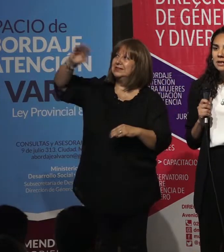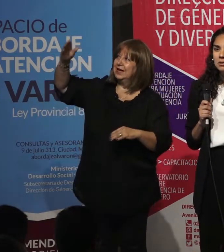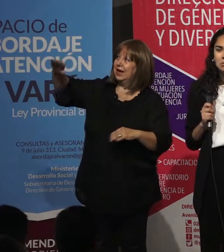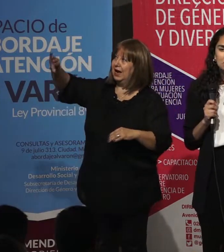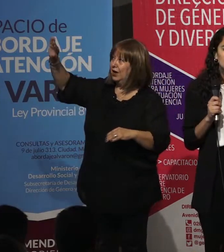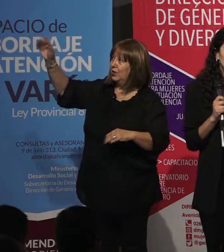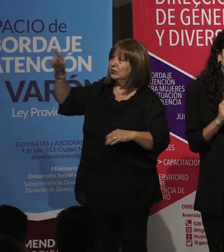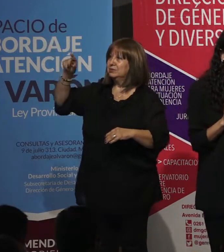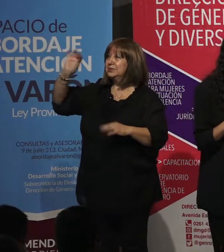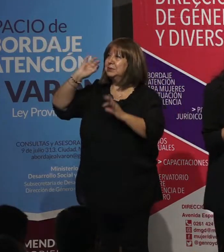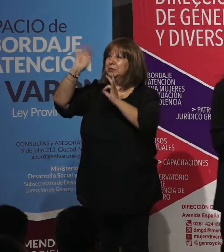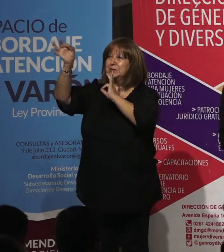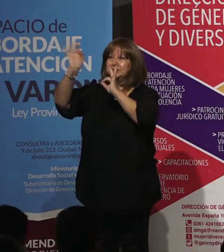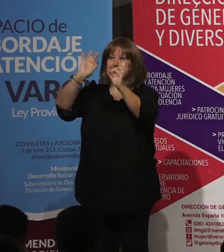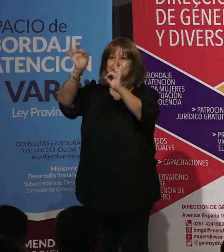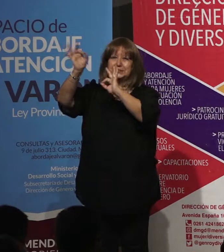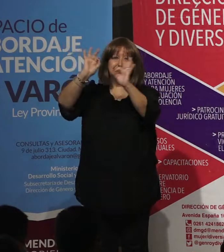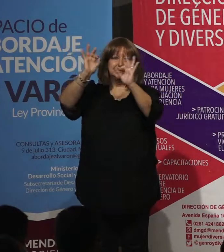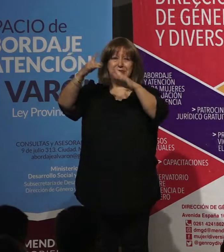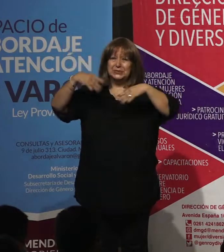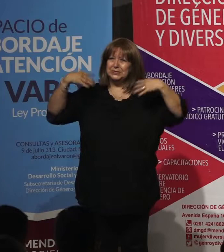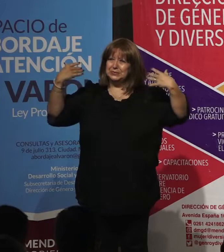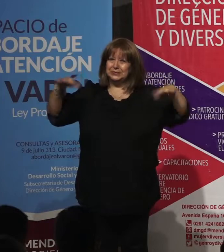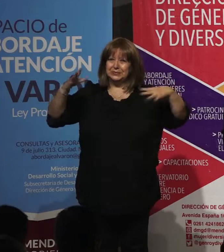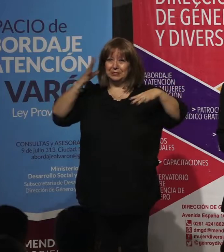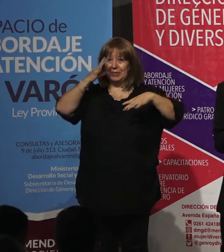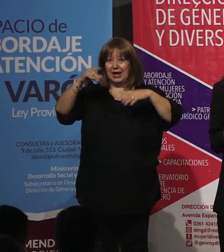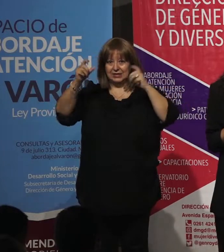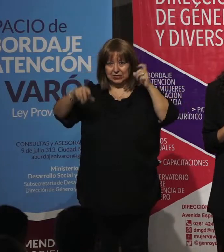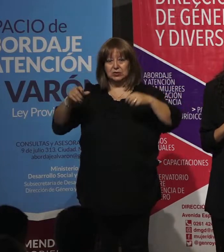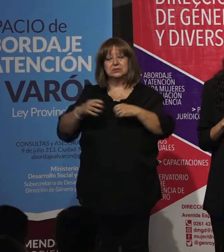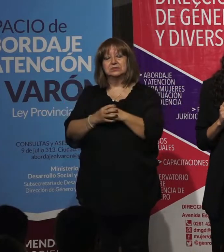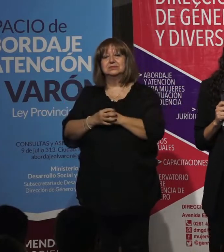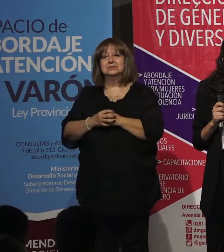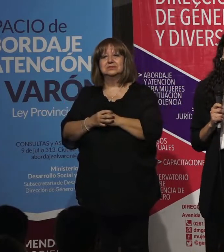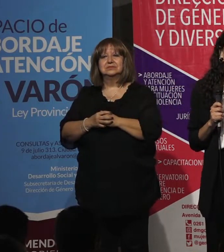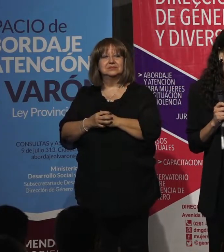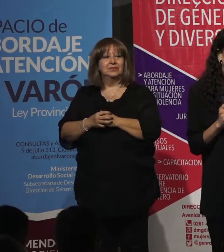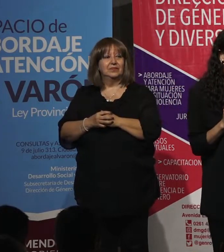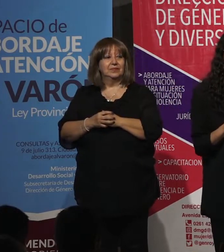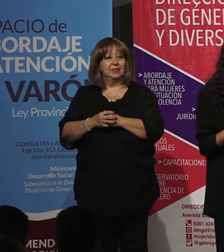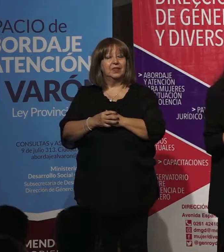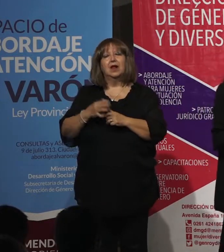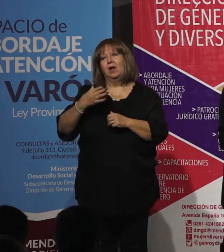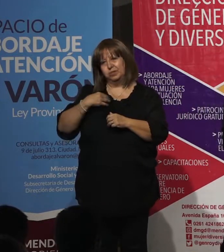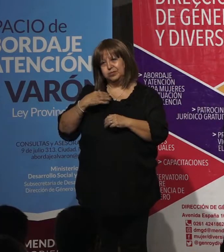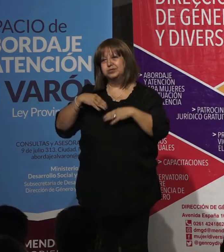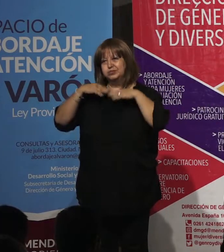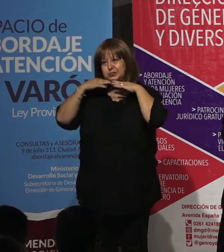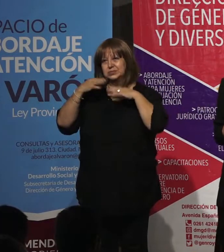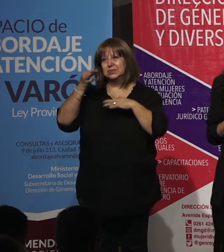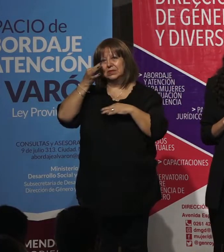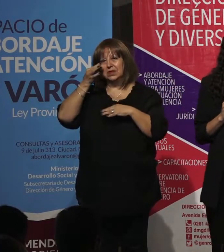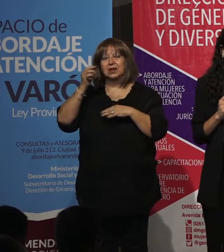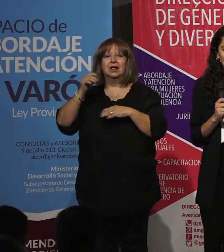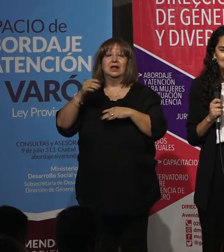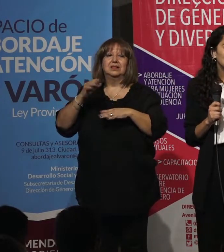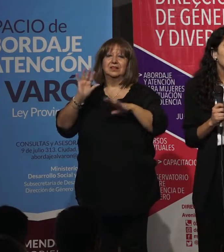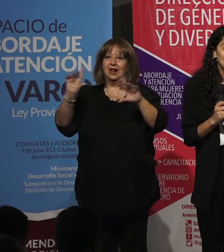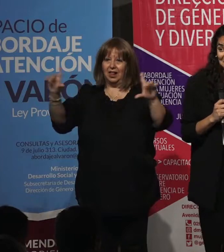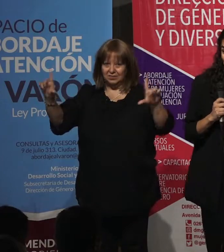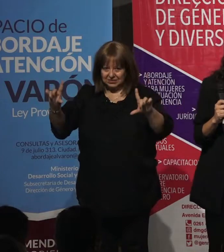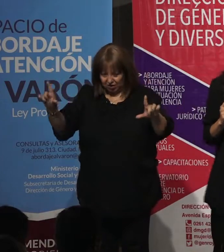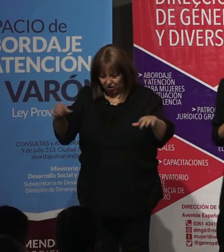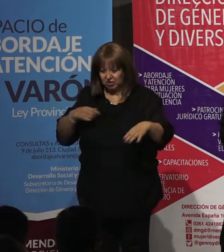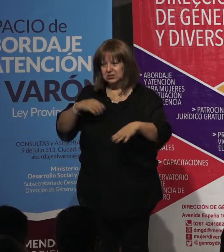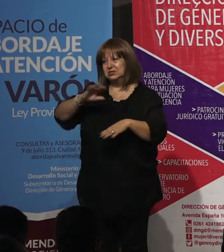el escenario, lleno de gente, ¿sí? ¿Pueden imaginarlo? Todas lo hemos visto, ya sea por televisión, hemos ido a los